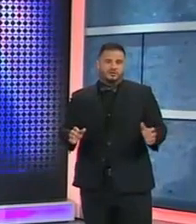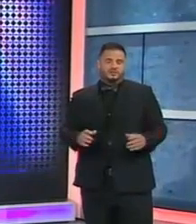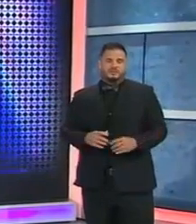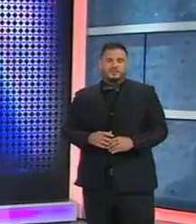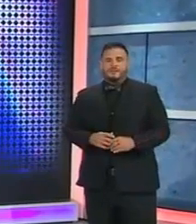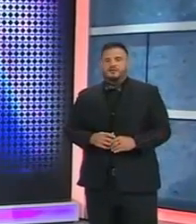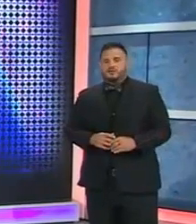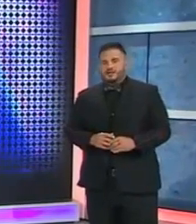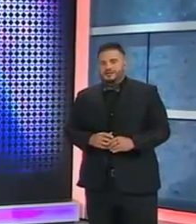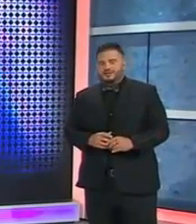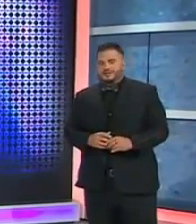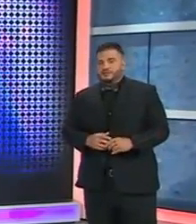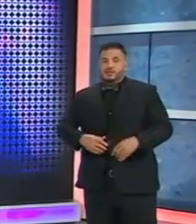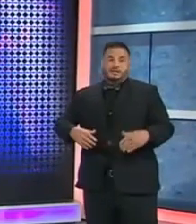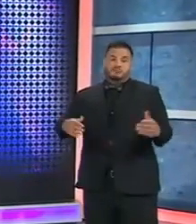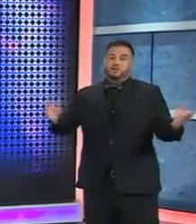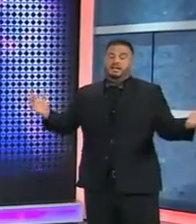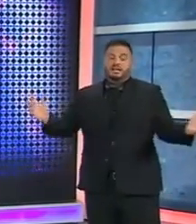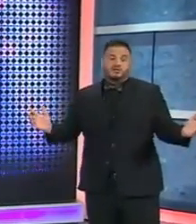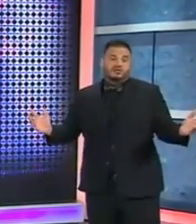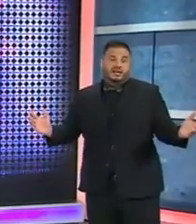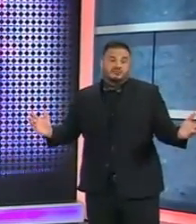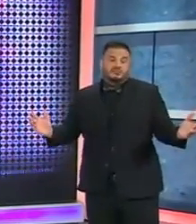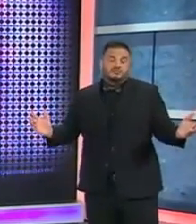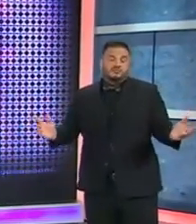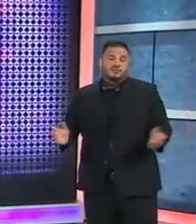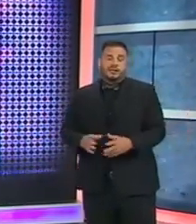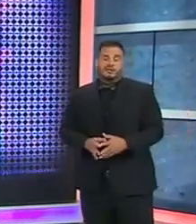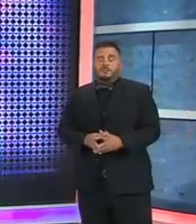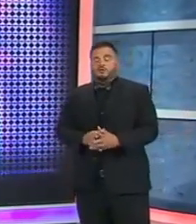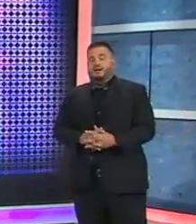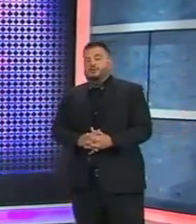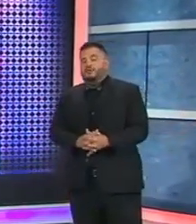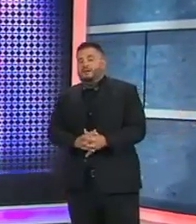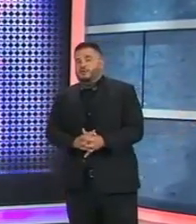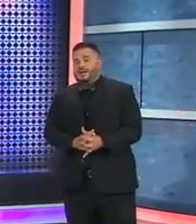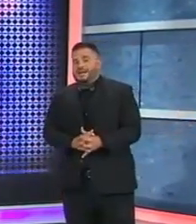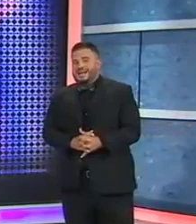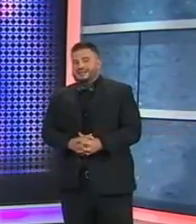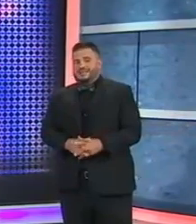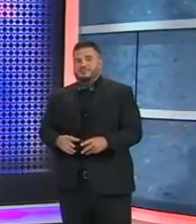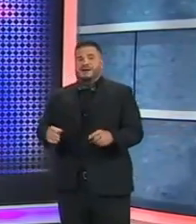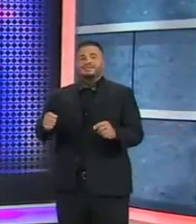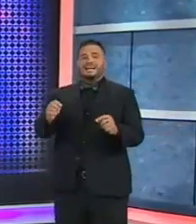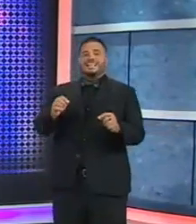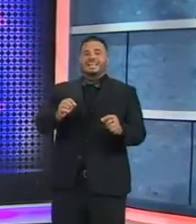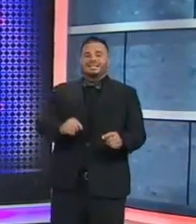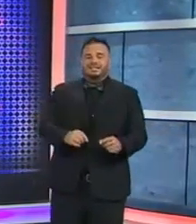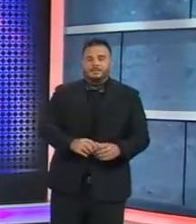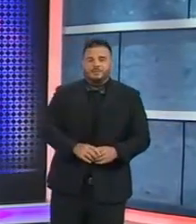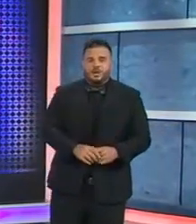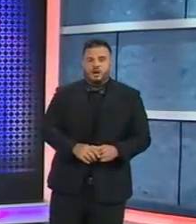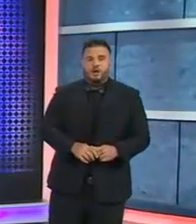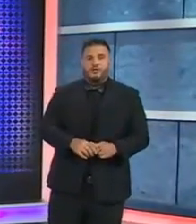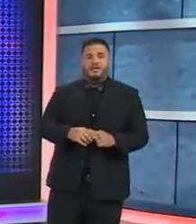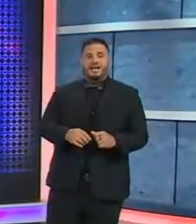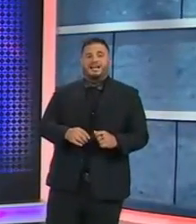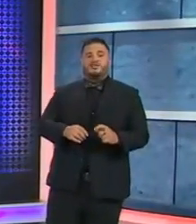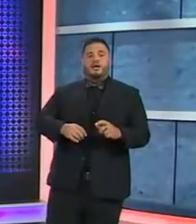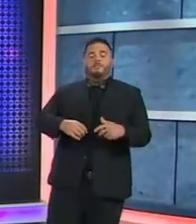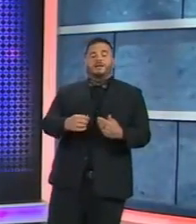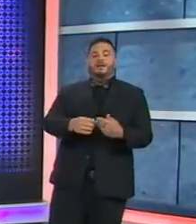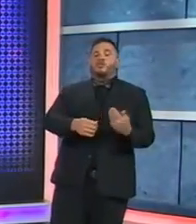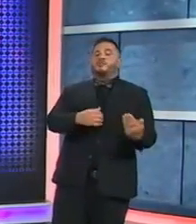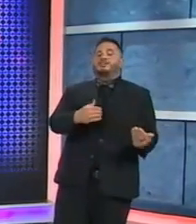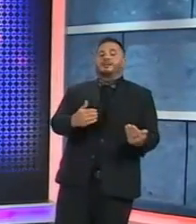casos de personas y los tienen que soltar. Estas personas que se supone que estuvieran en la cárcel. Más adelante, los